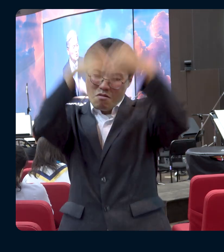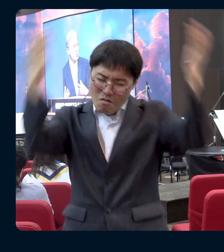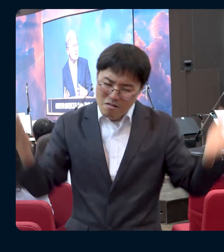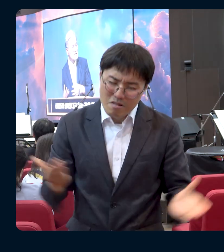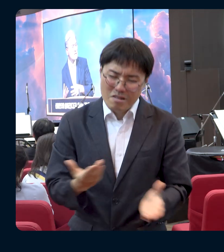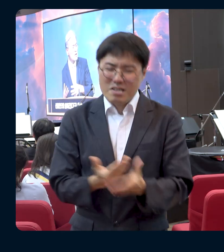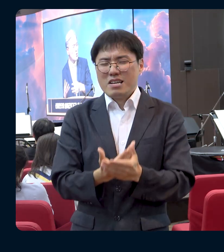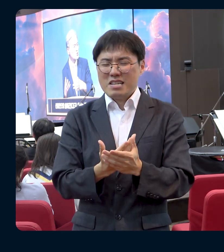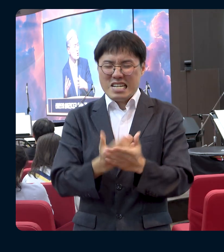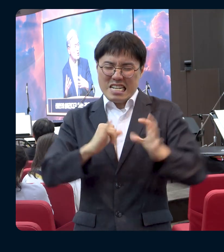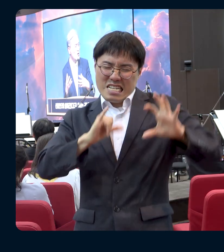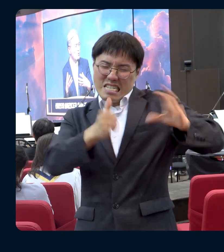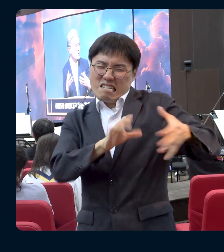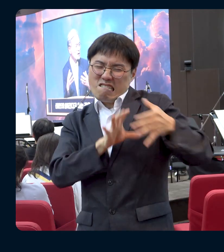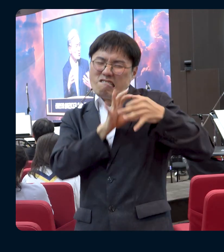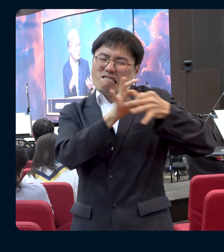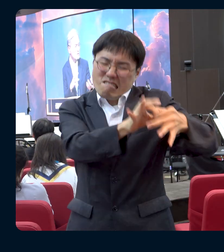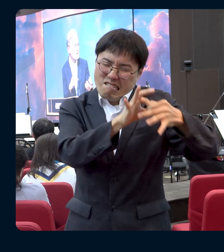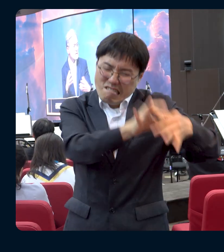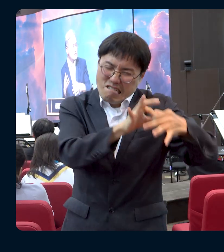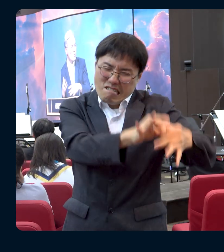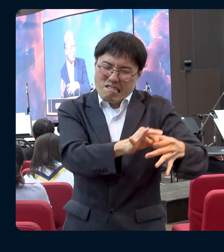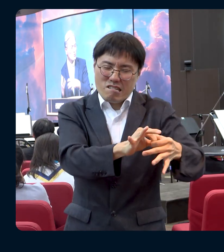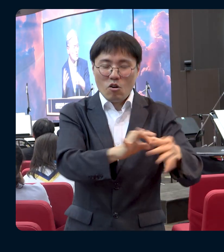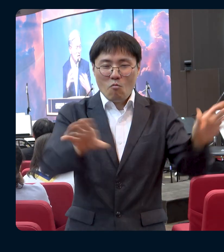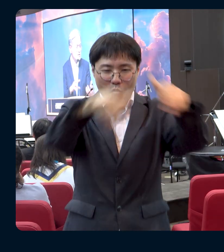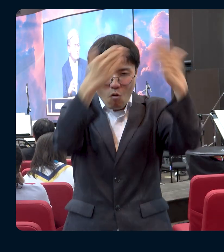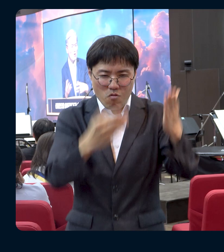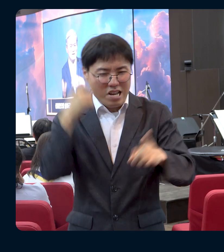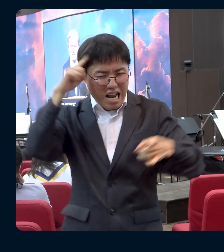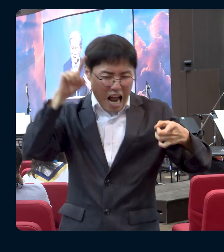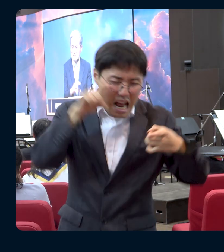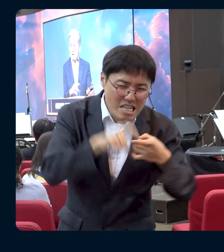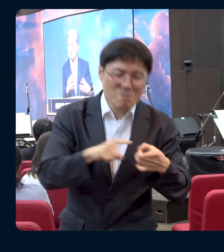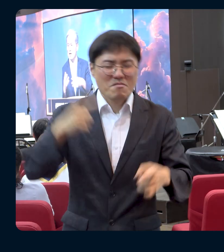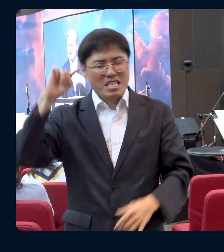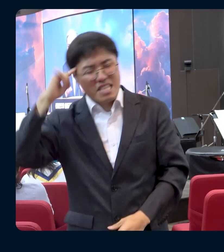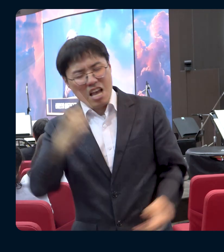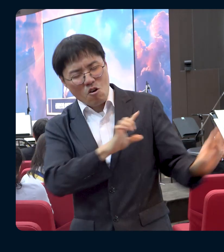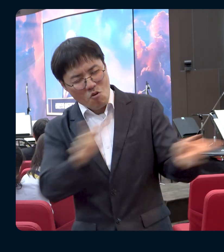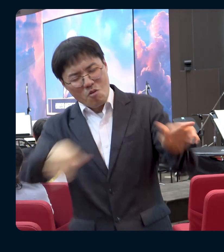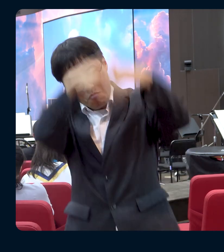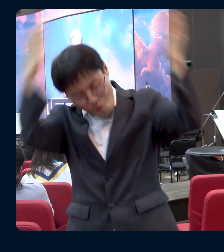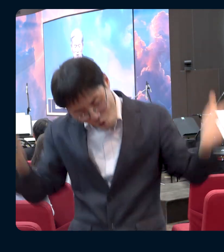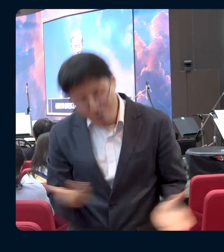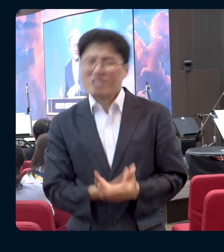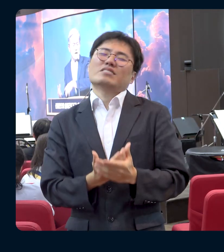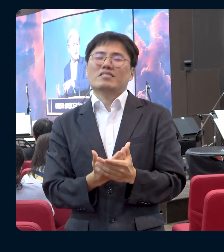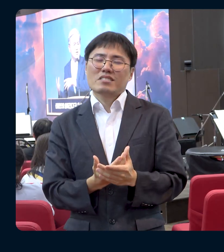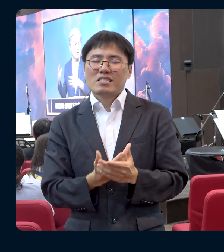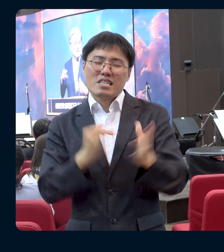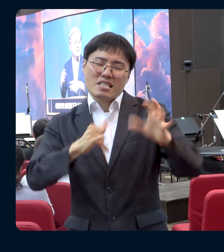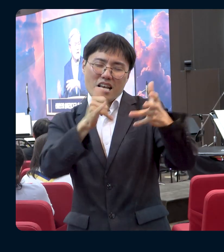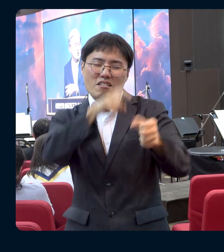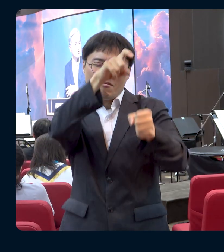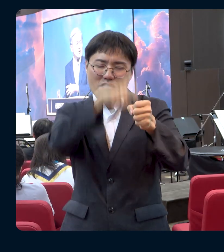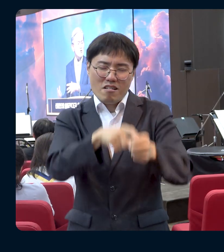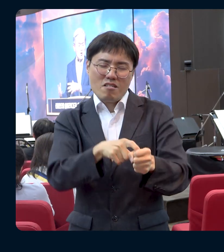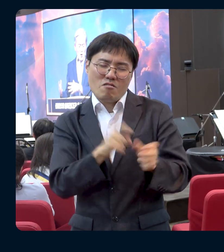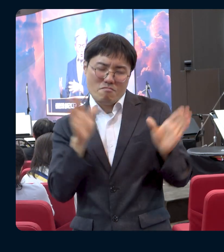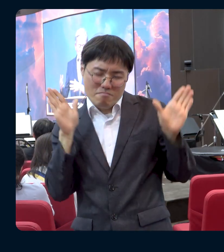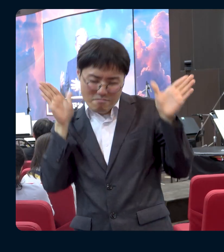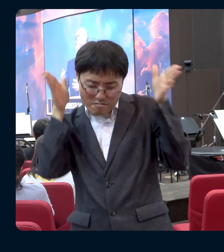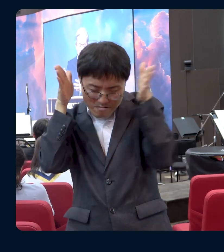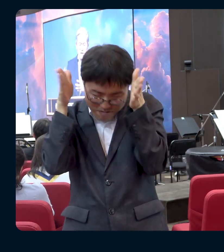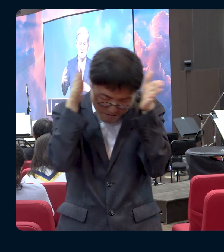온통 세속적 경향으로 가도록, 그 모든 관심과 생각과 이 모든 것을 갖다가 어떤 세상적인